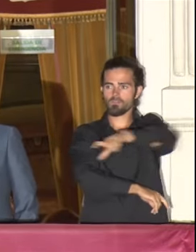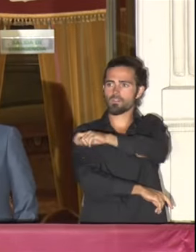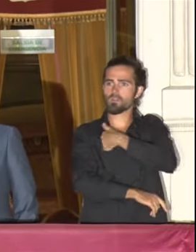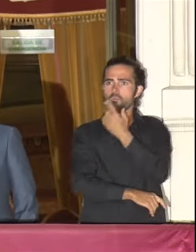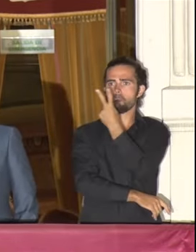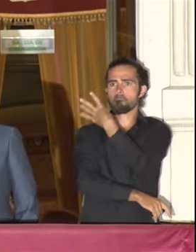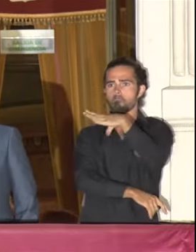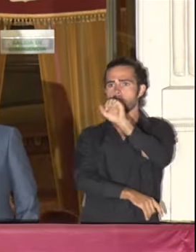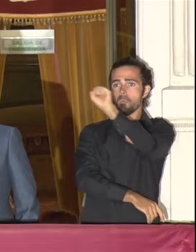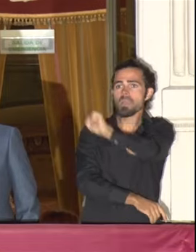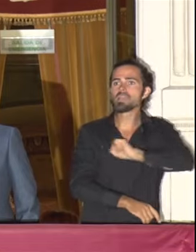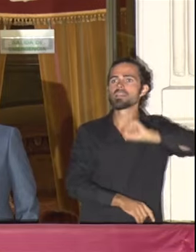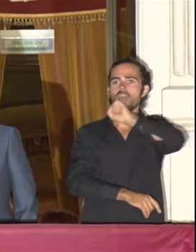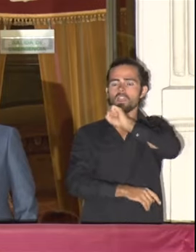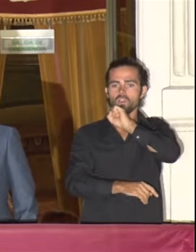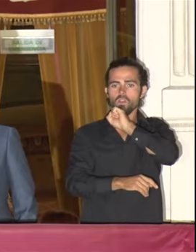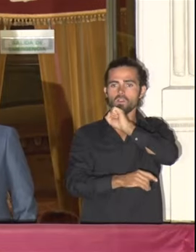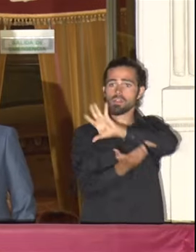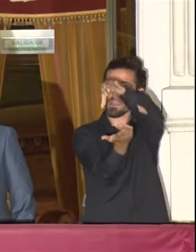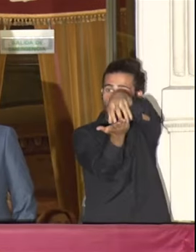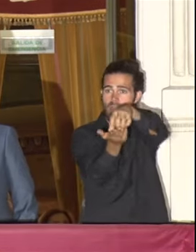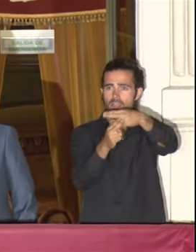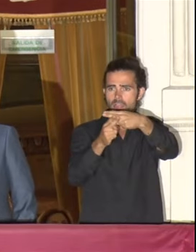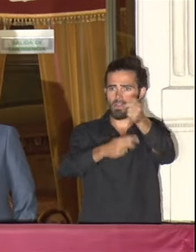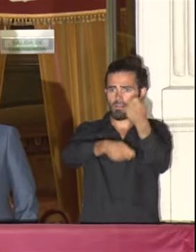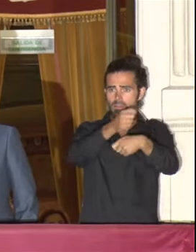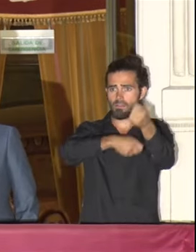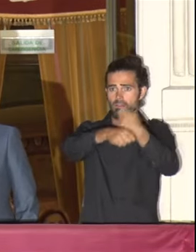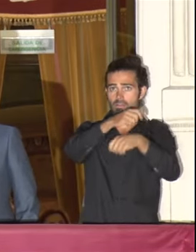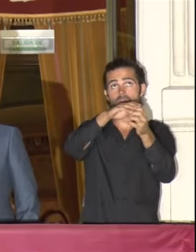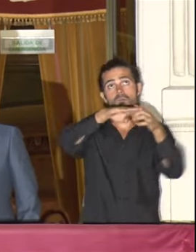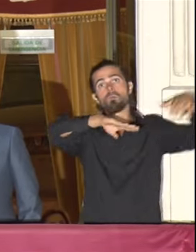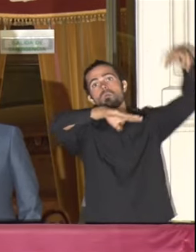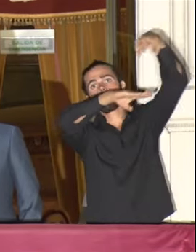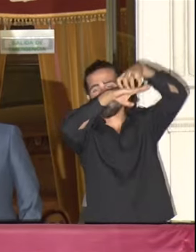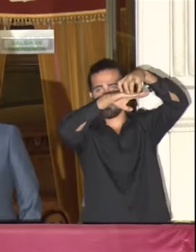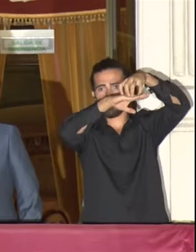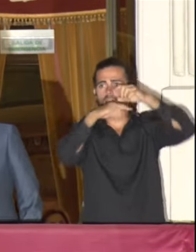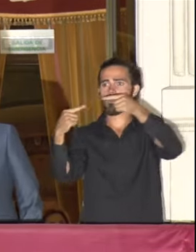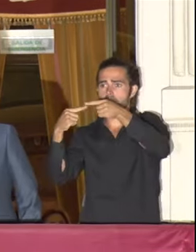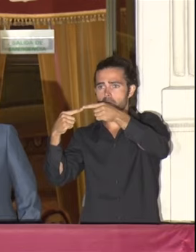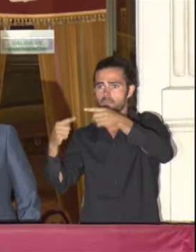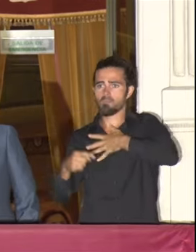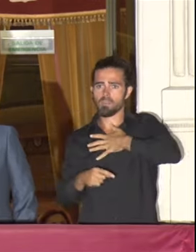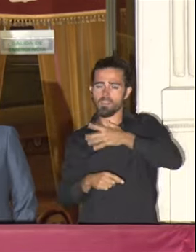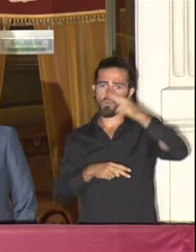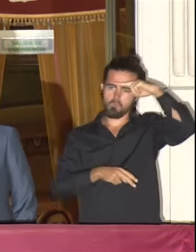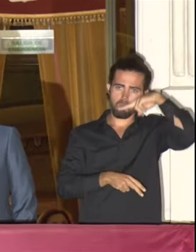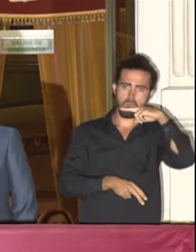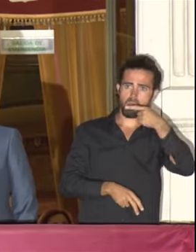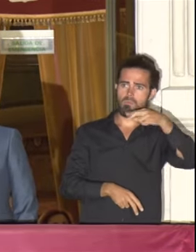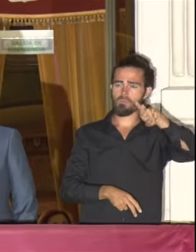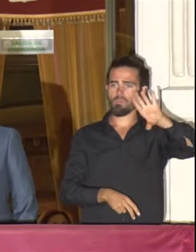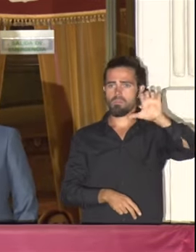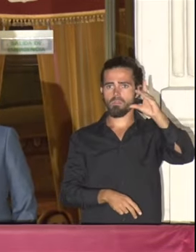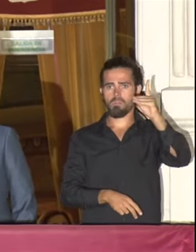cuchillería que regentaban mi tío Romualdo y mi padre Gregorio Arcos. Yo llegué primero, después vino mi hermano Pedro